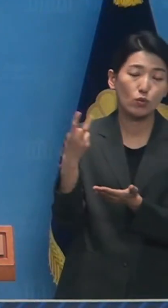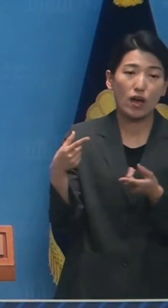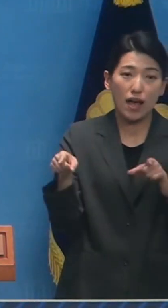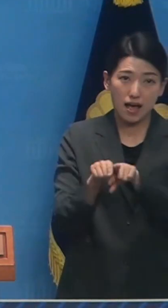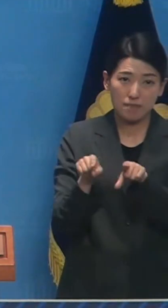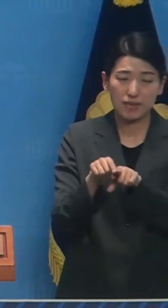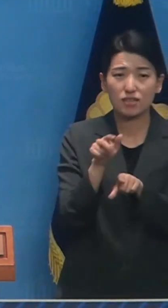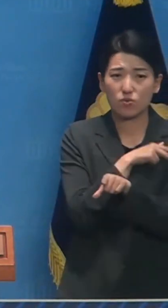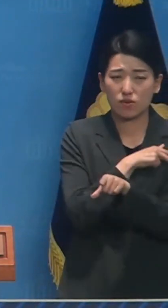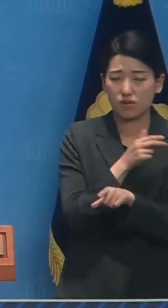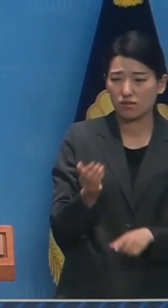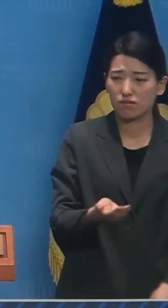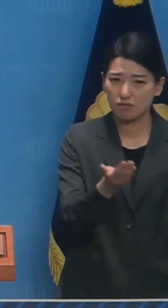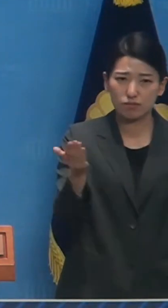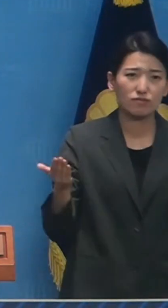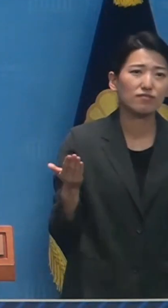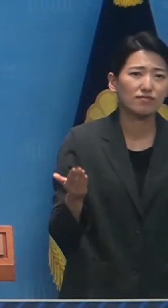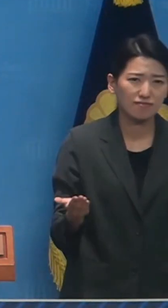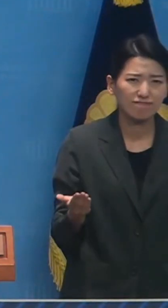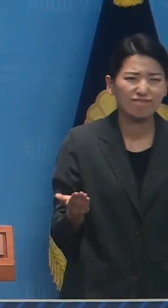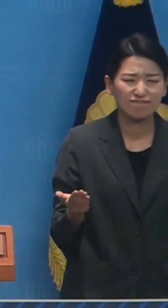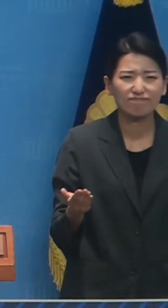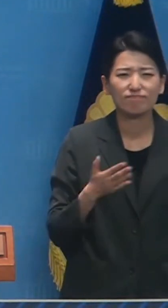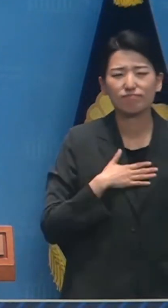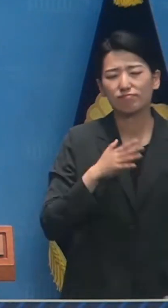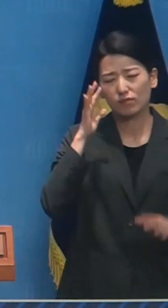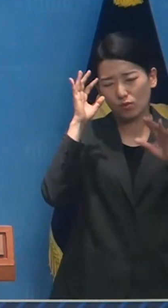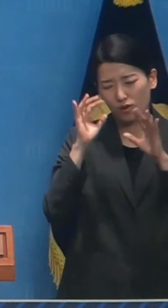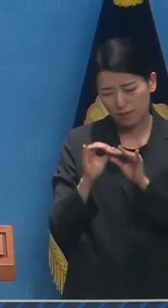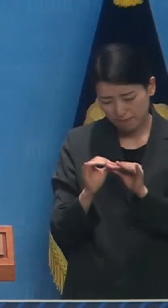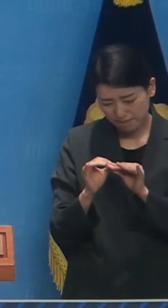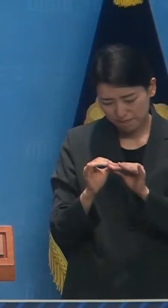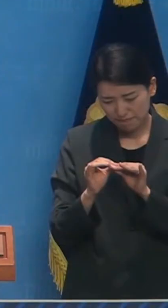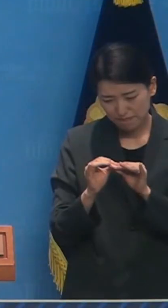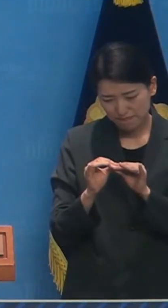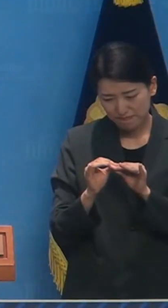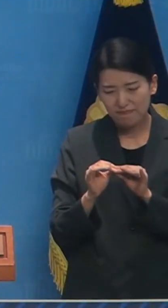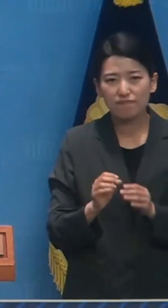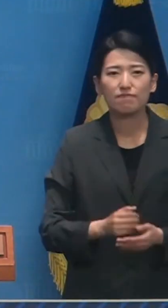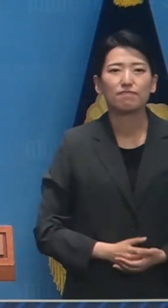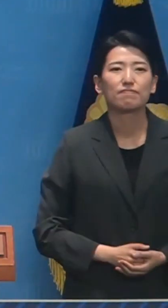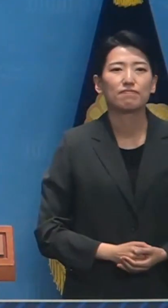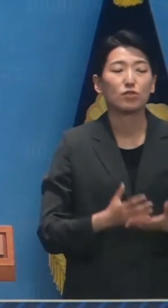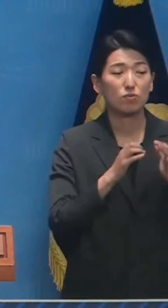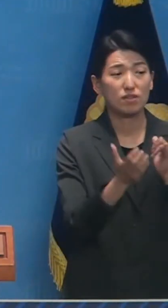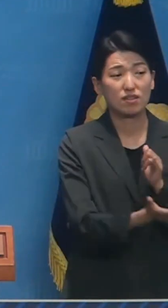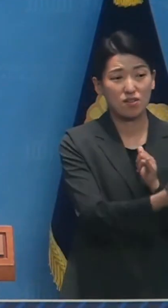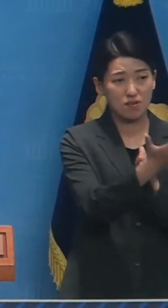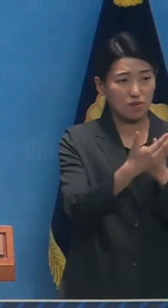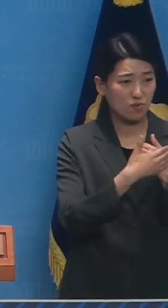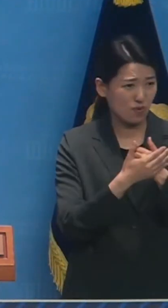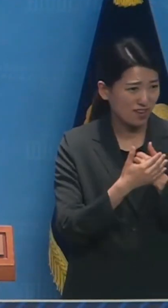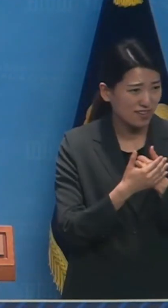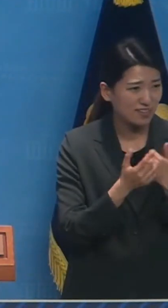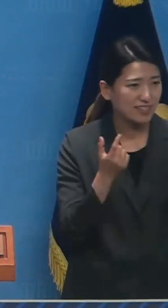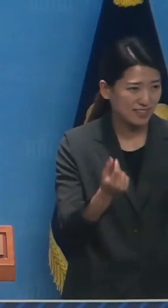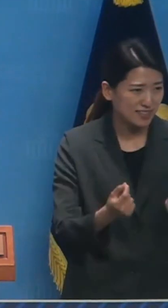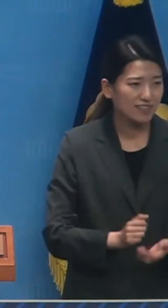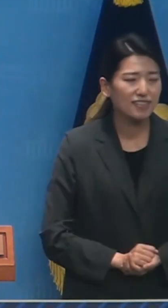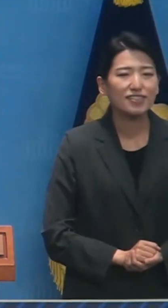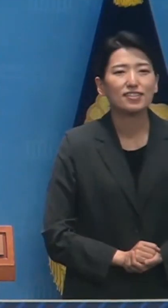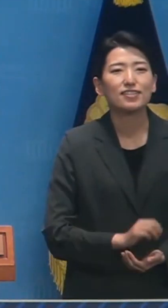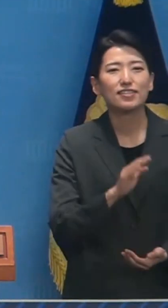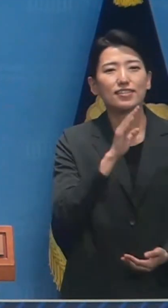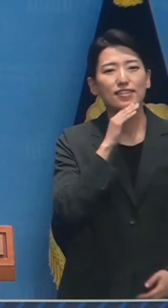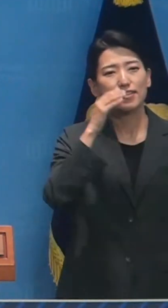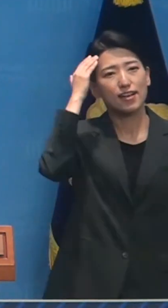발의하는 입법기관들과 함께 이에 공감하고 동의하는 압도적인 국민과 함께 진짜